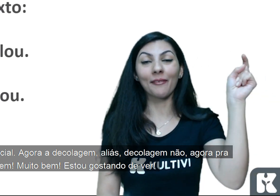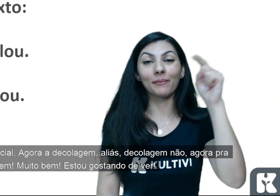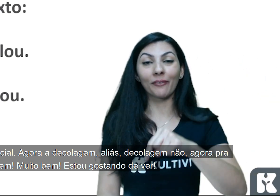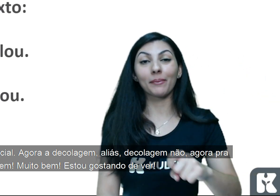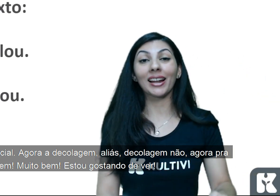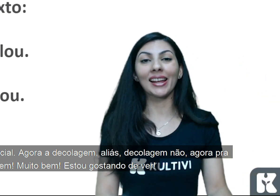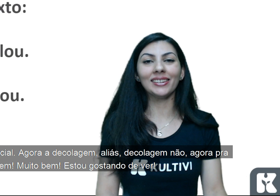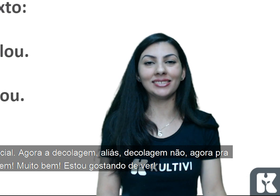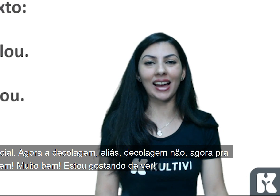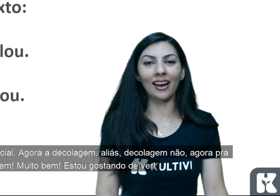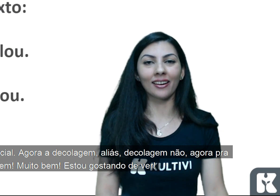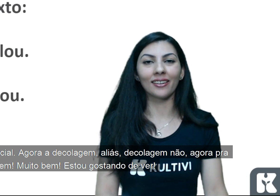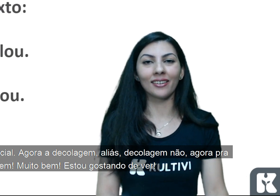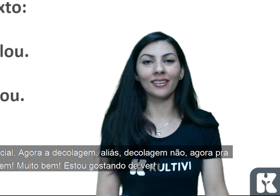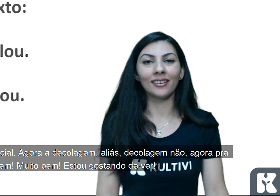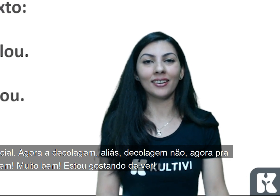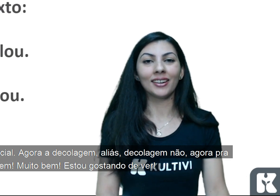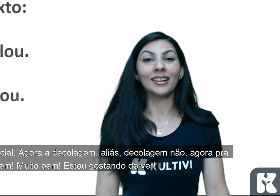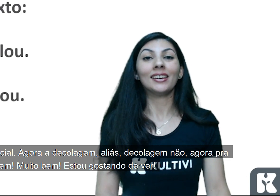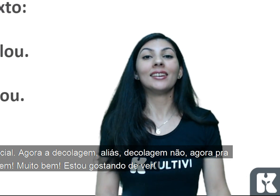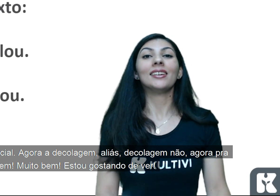é para aterrissar.